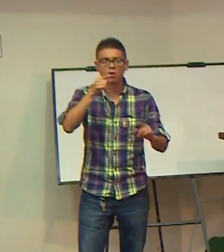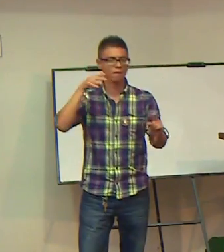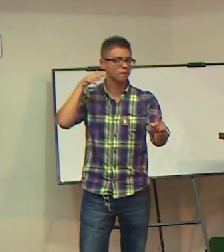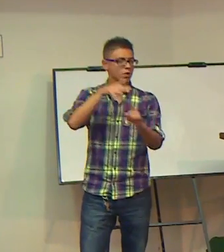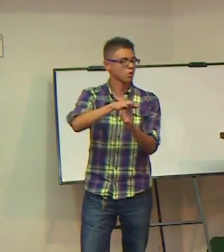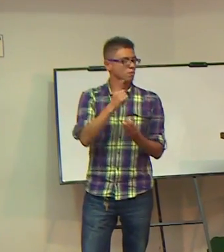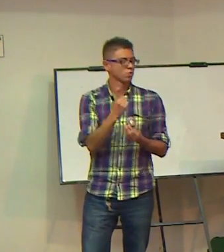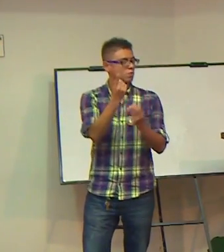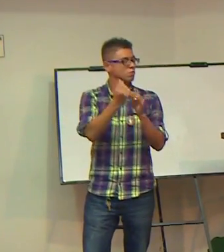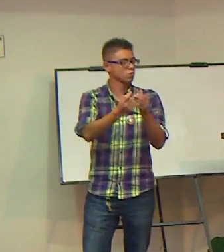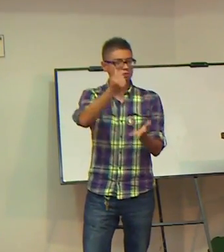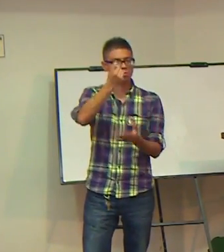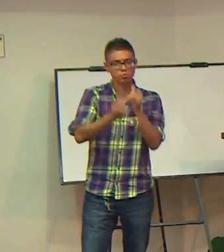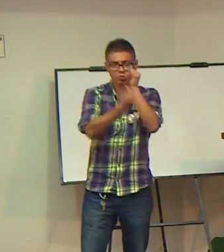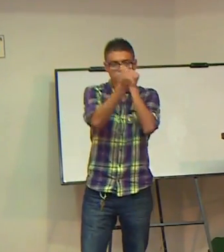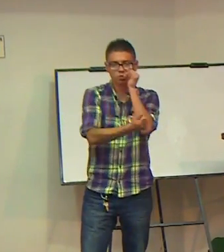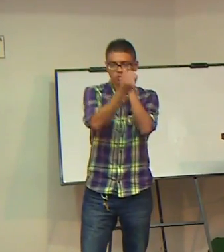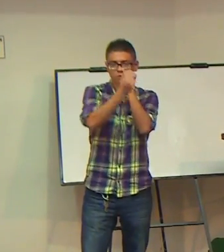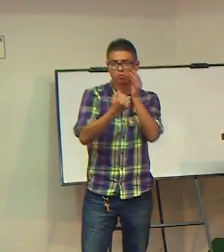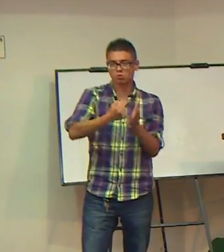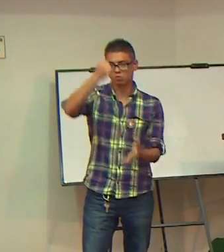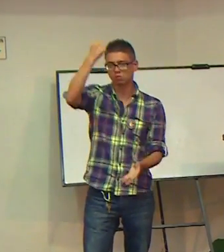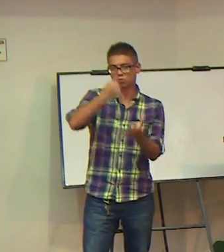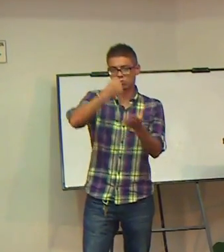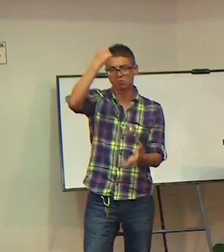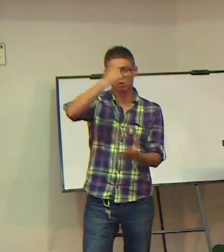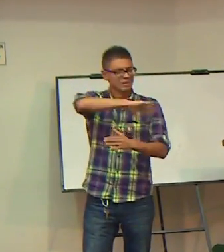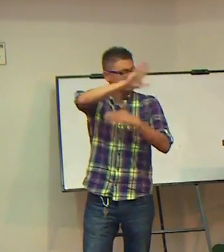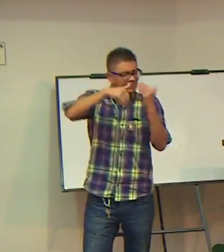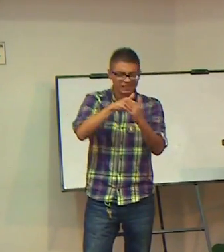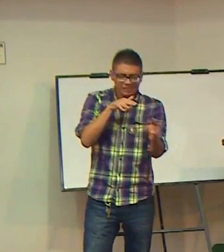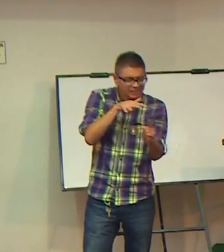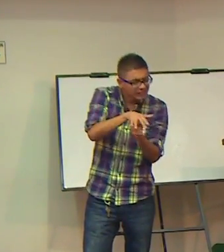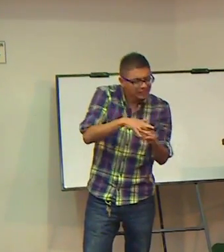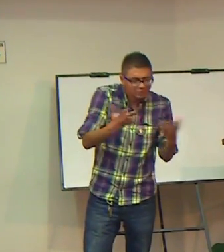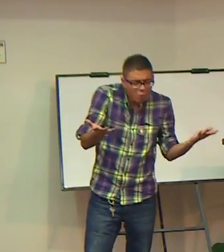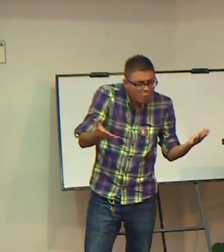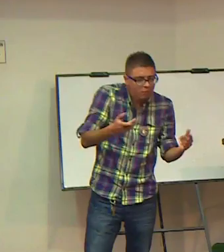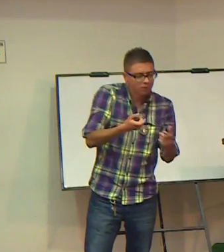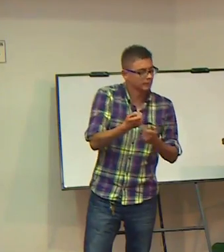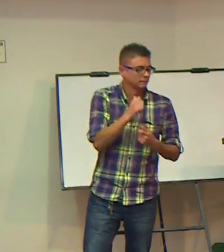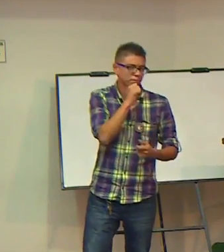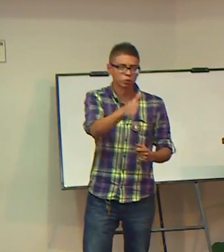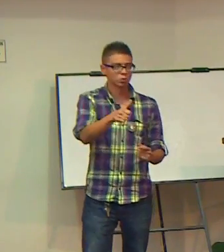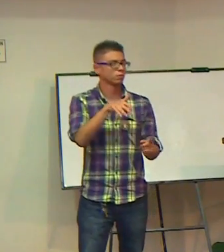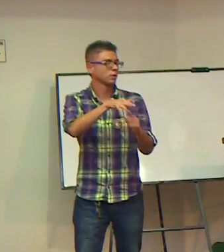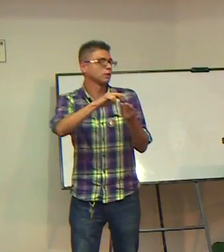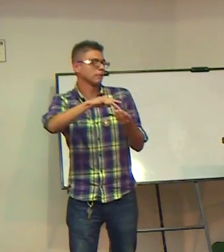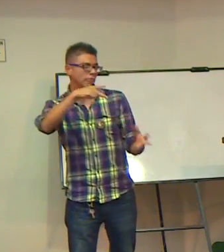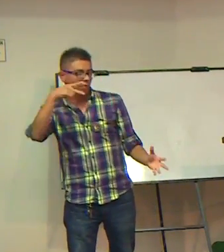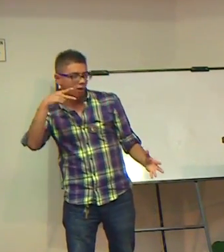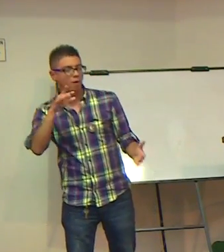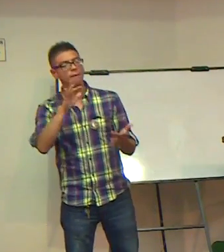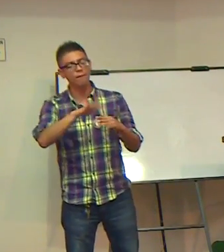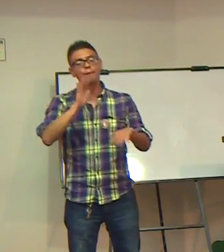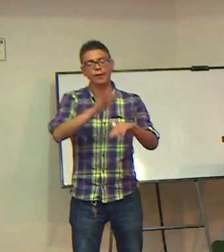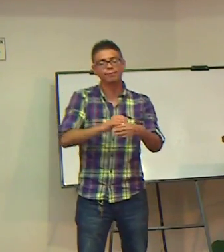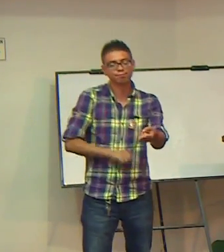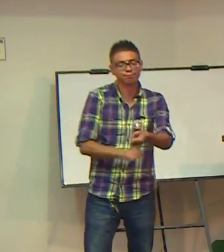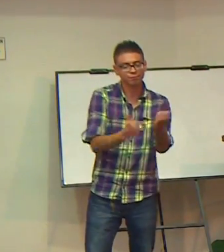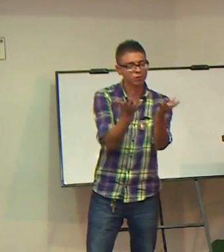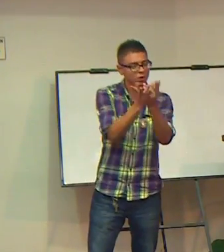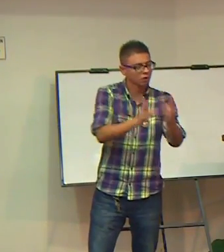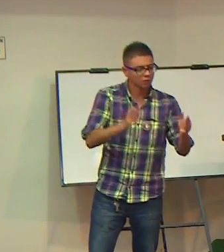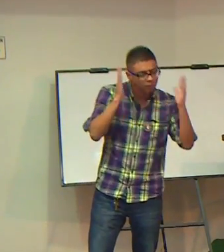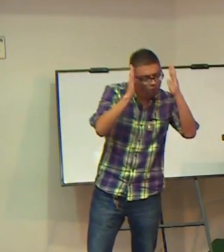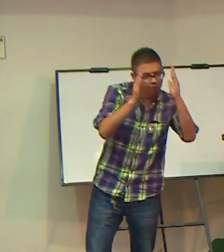en diferentes países las mismas situaciones, todo relacionado con las crisis económicas que se han presentado, el